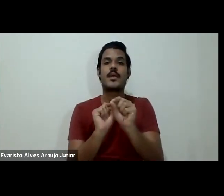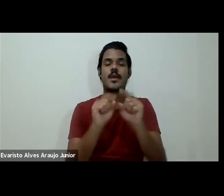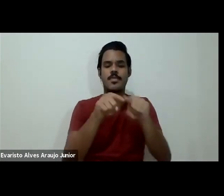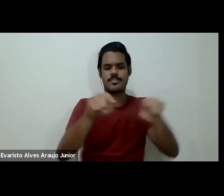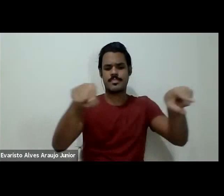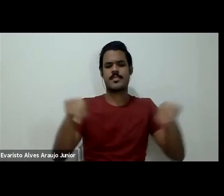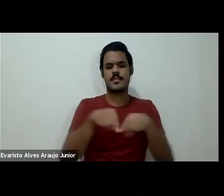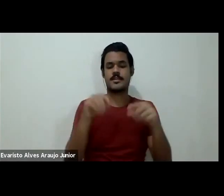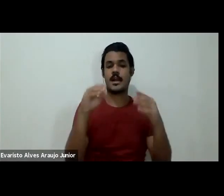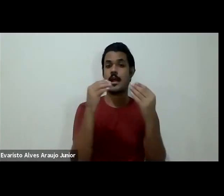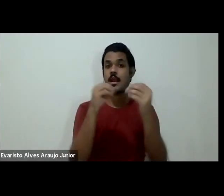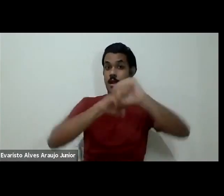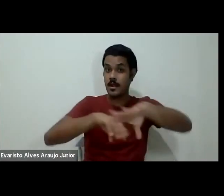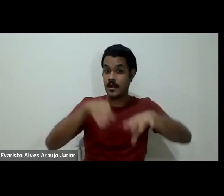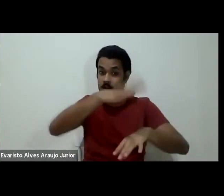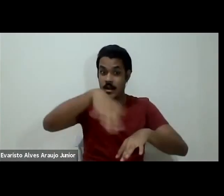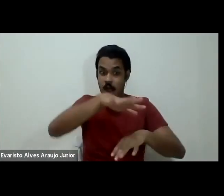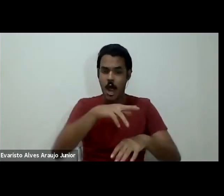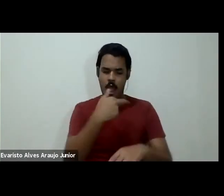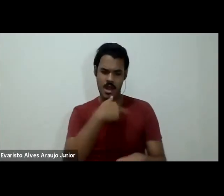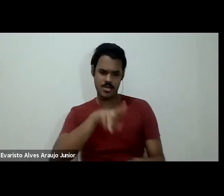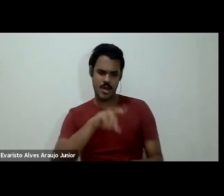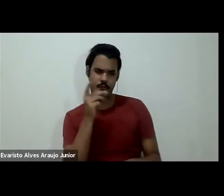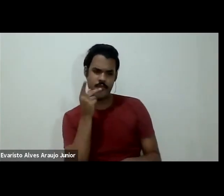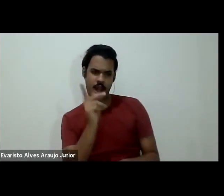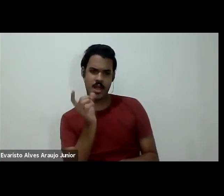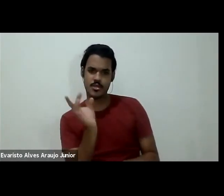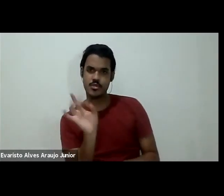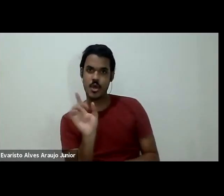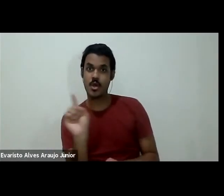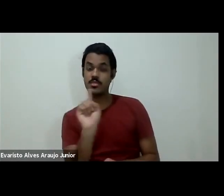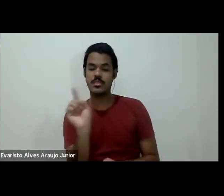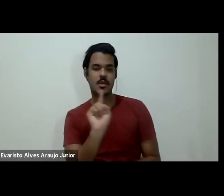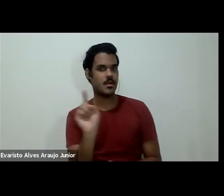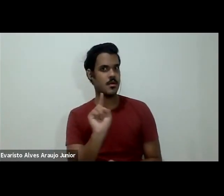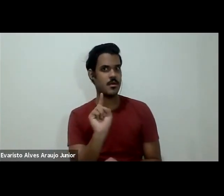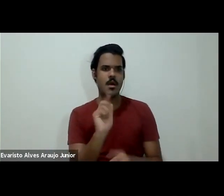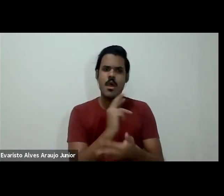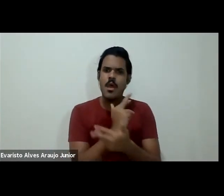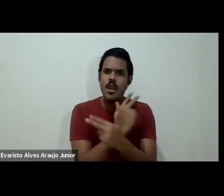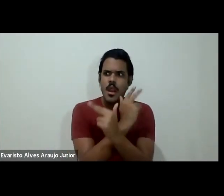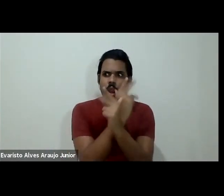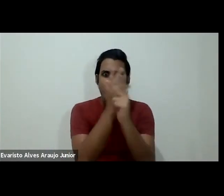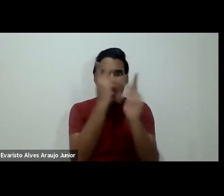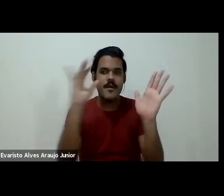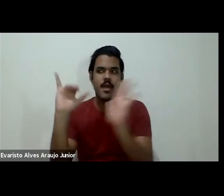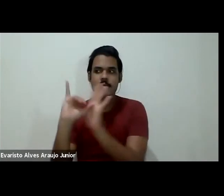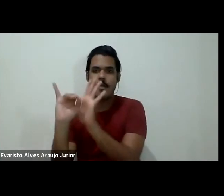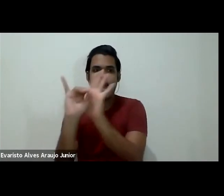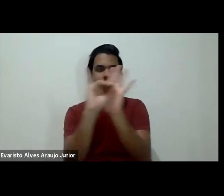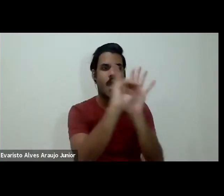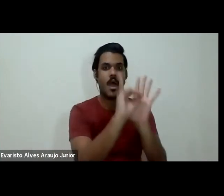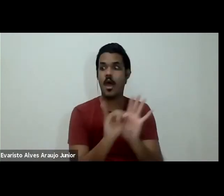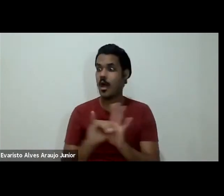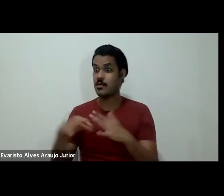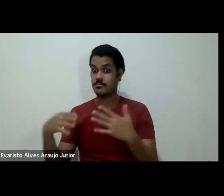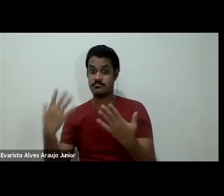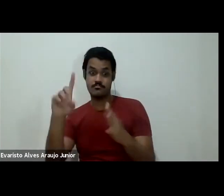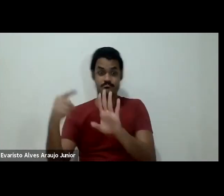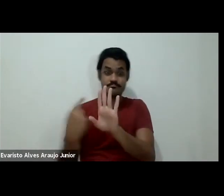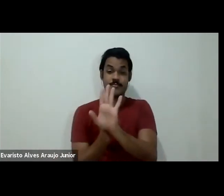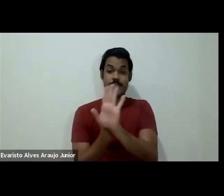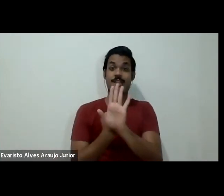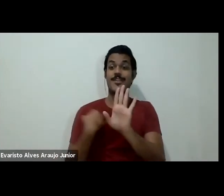não é só falar de religião, é falar a respeito das diversas identidades, subjetividades que